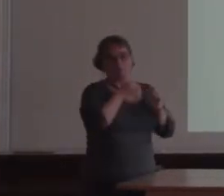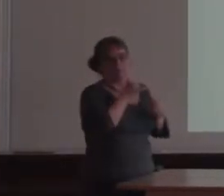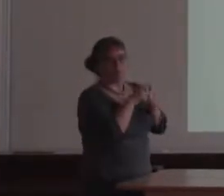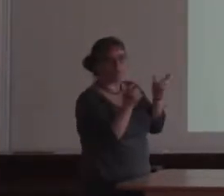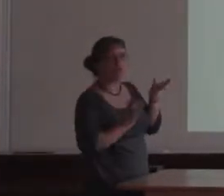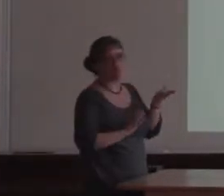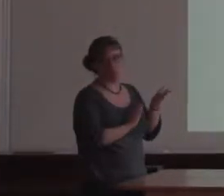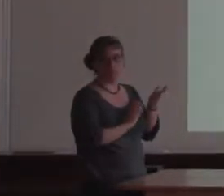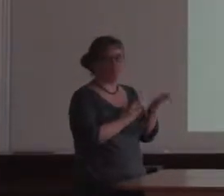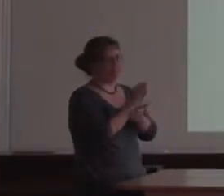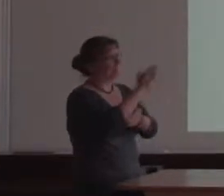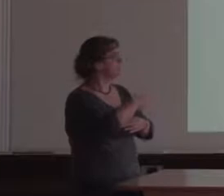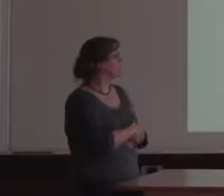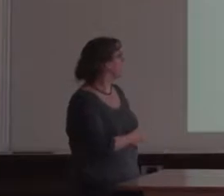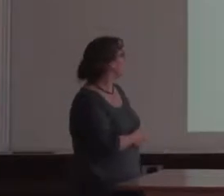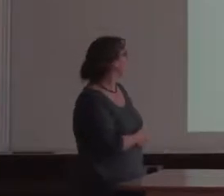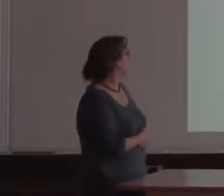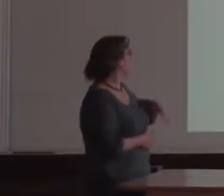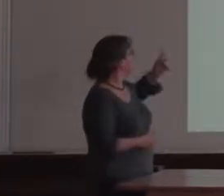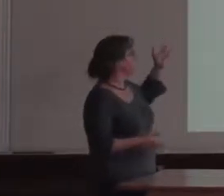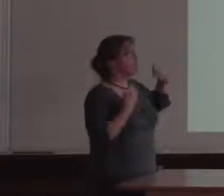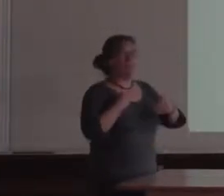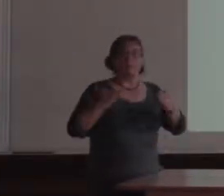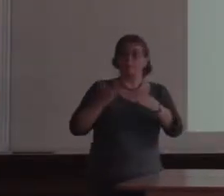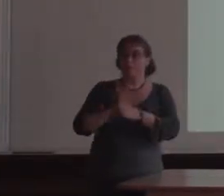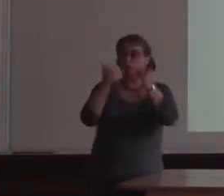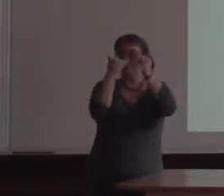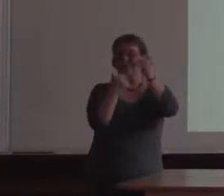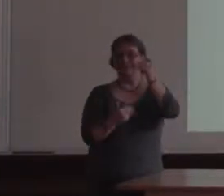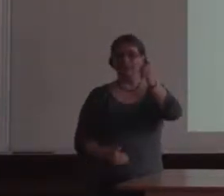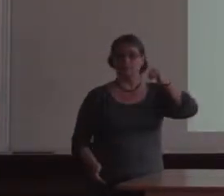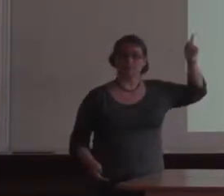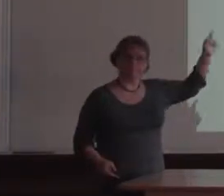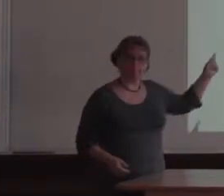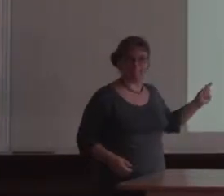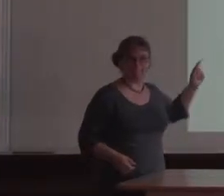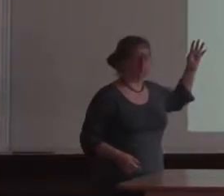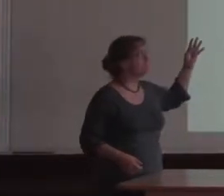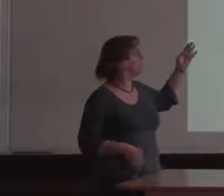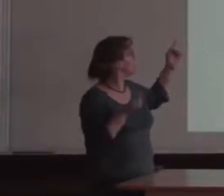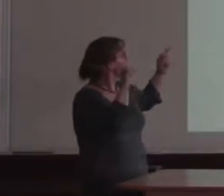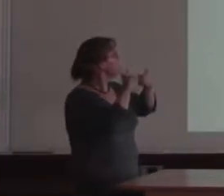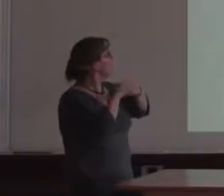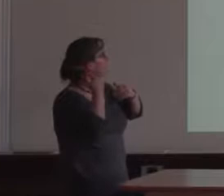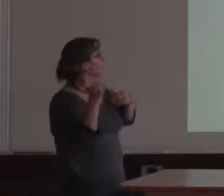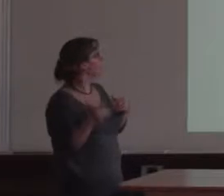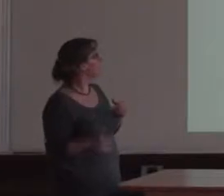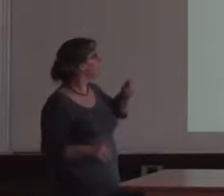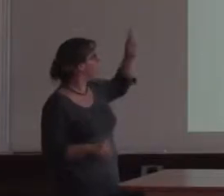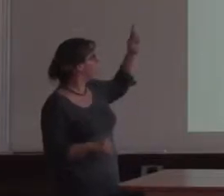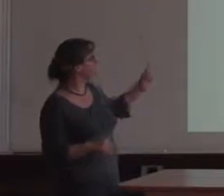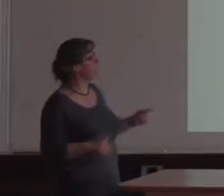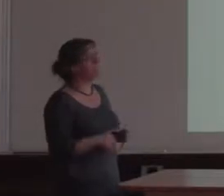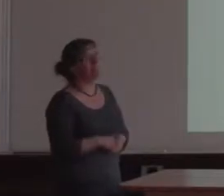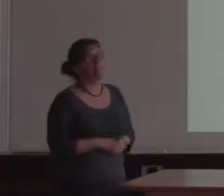La présentation va aborder ces quatre grandes thématiques. Dans